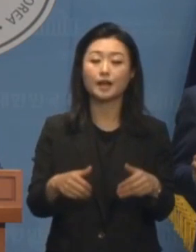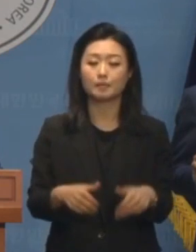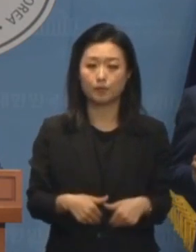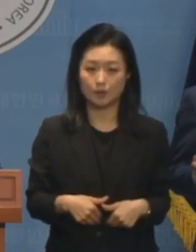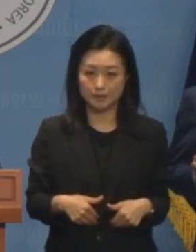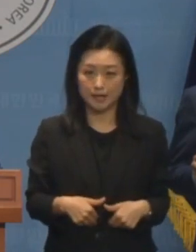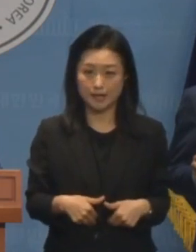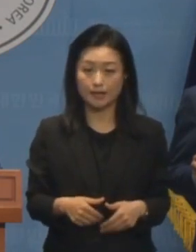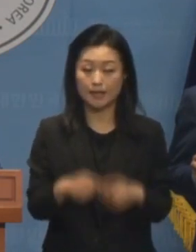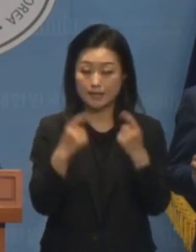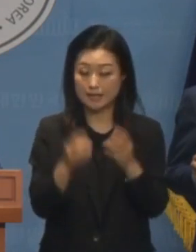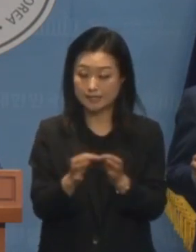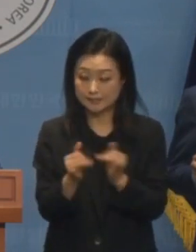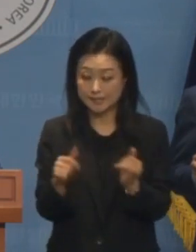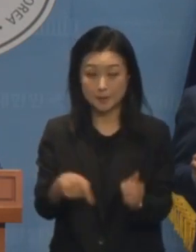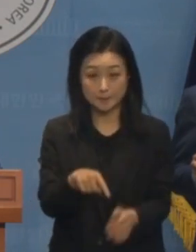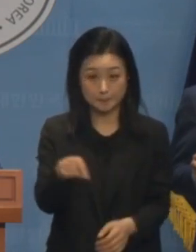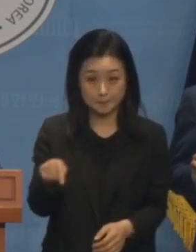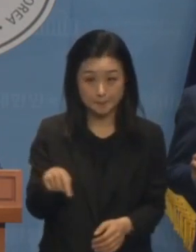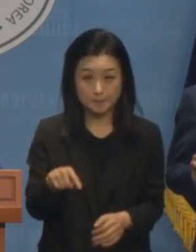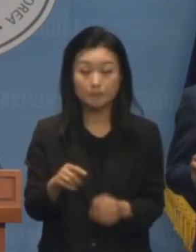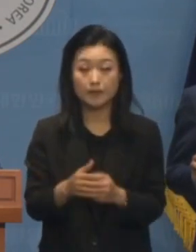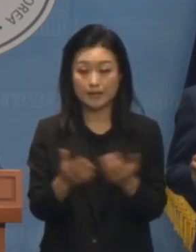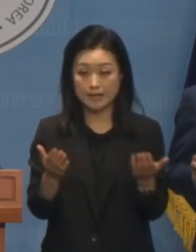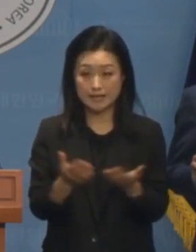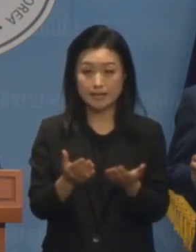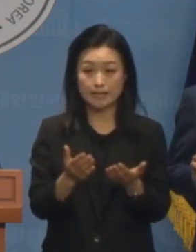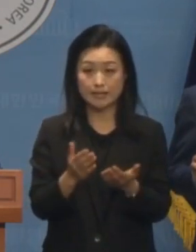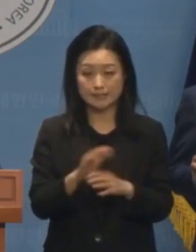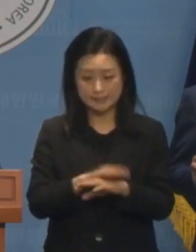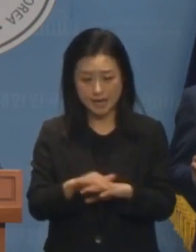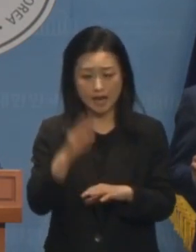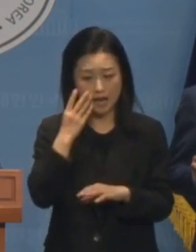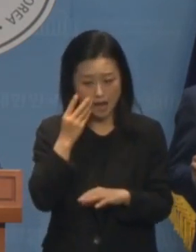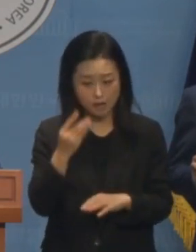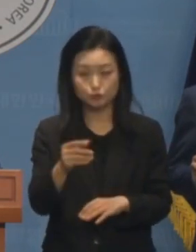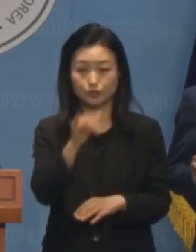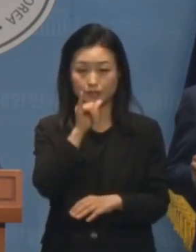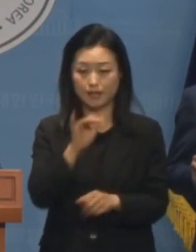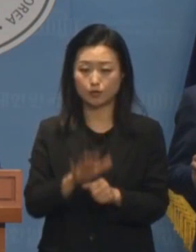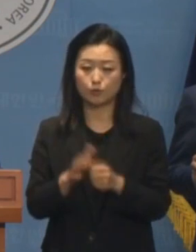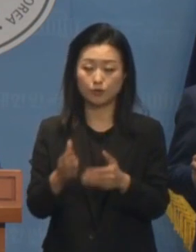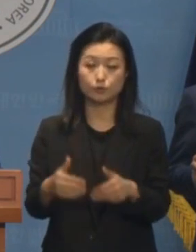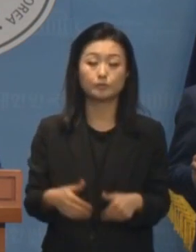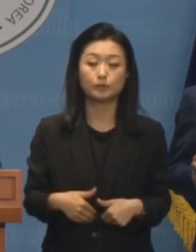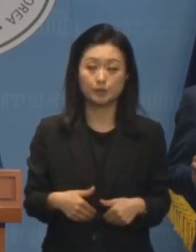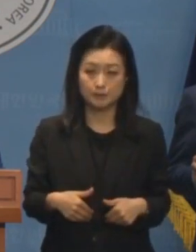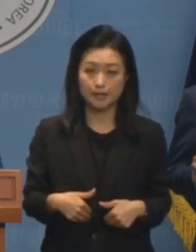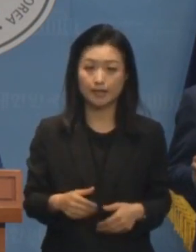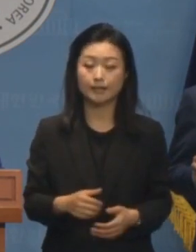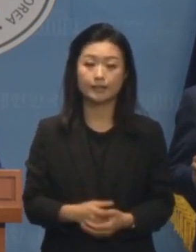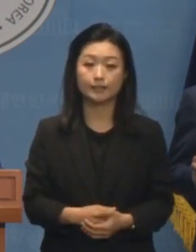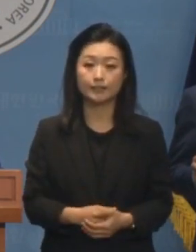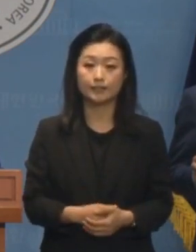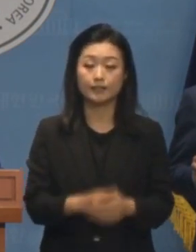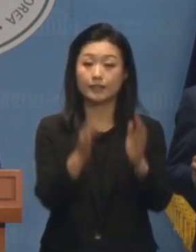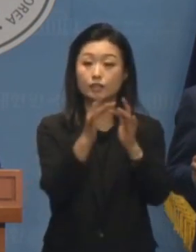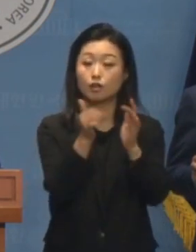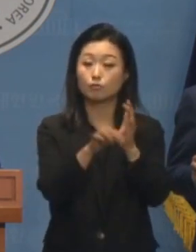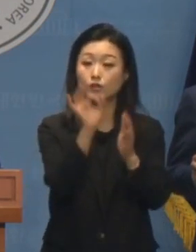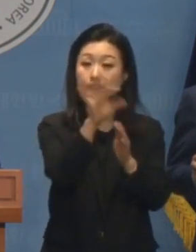통과시켜서 소상공인들이 제대로 살 수 있게 만들어줘야 합니다. 우리의 온라인